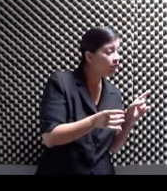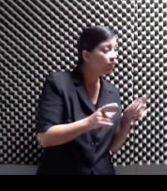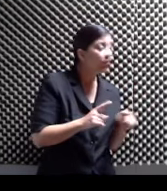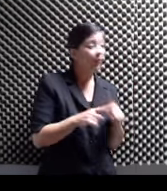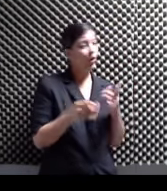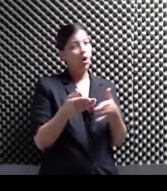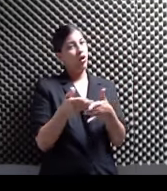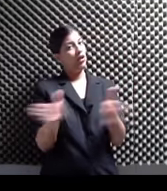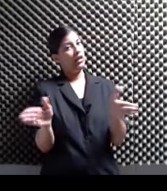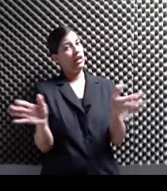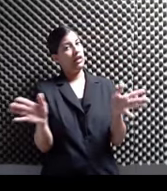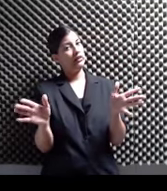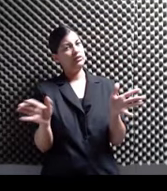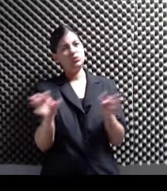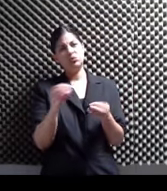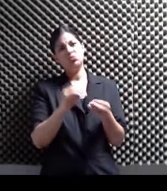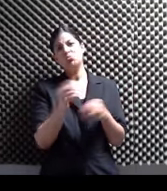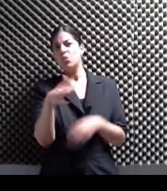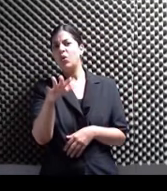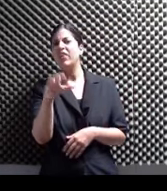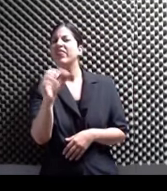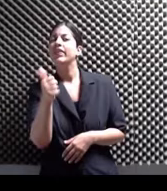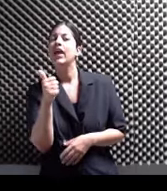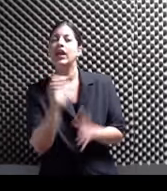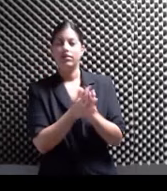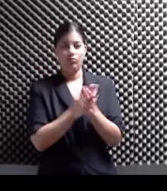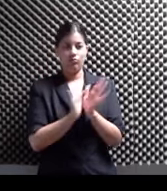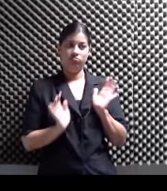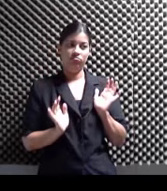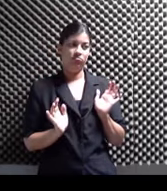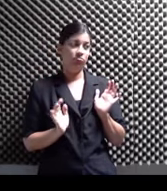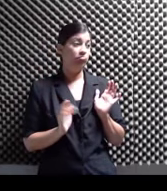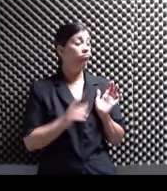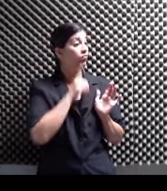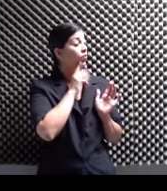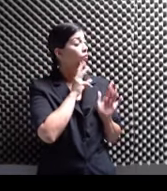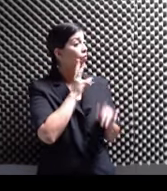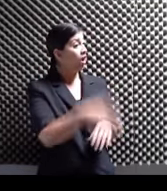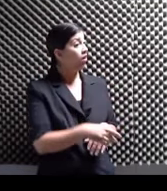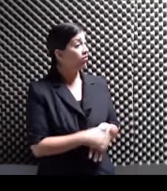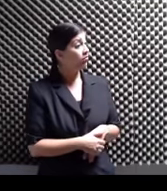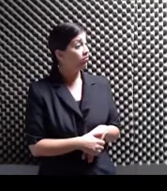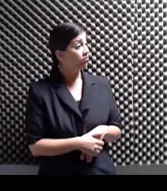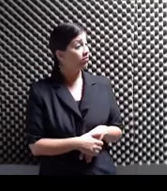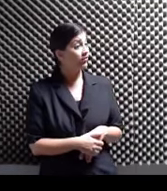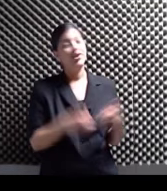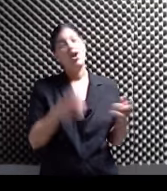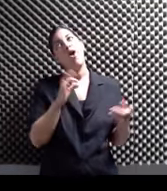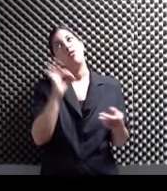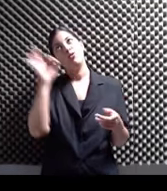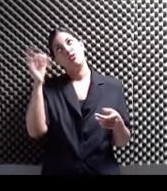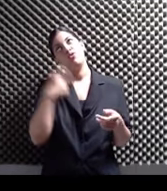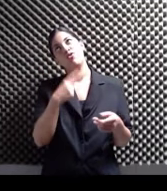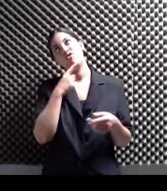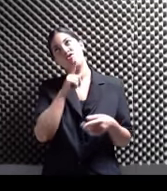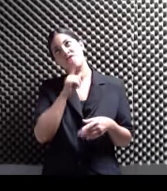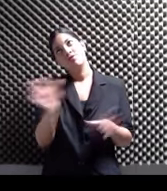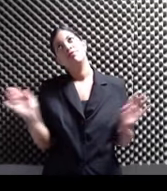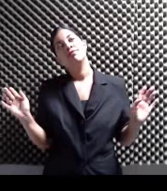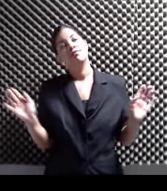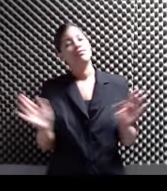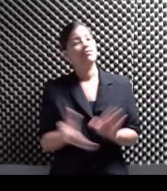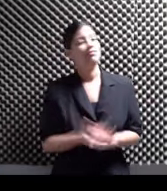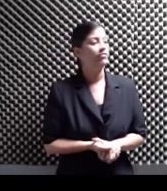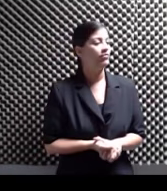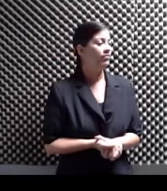en general. Como el 10, yo creo que. Wow. Es un lujo. Es un lujo. Sí. Cuando digamos, cuando